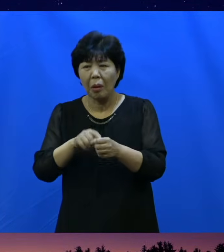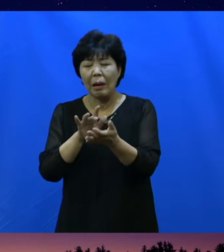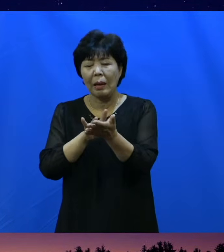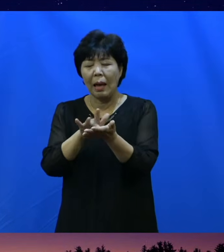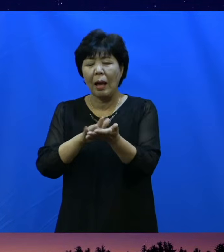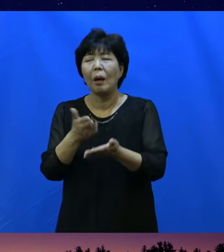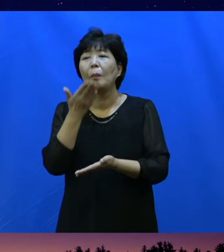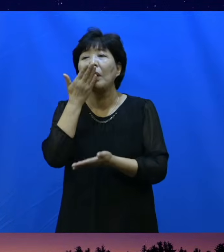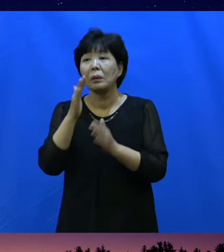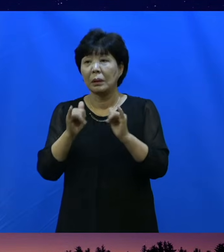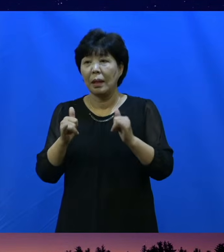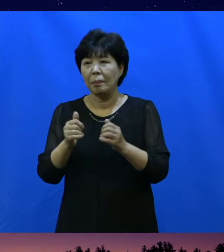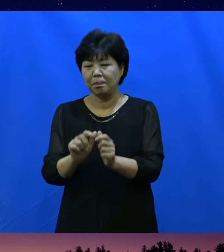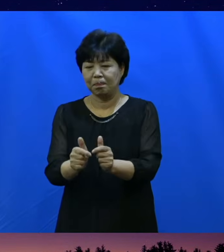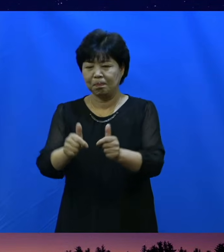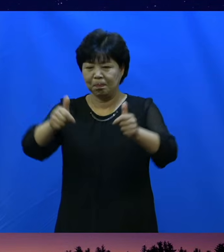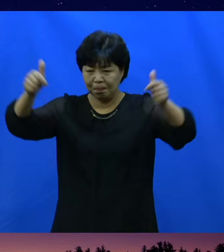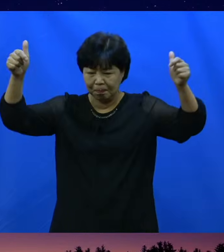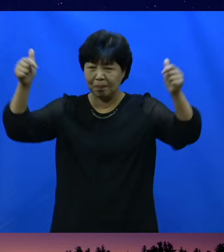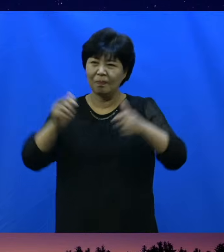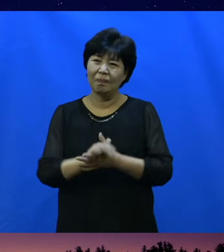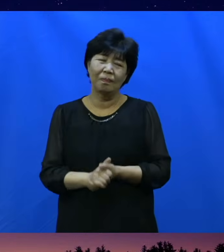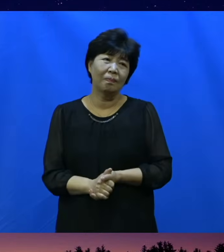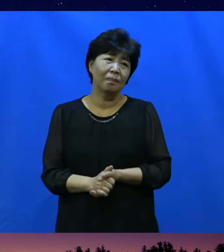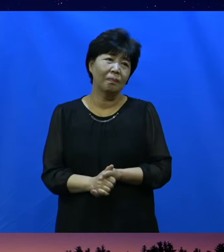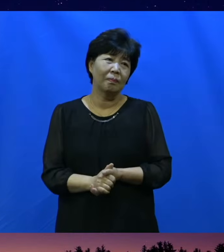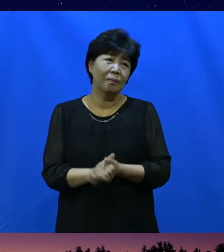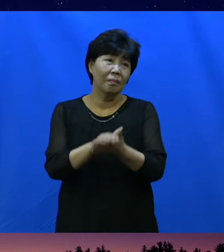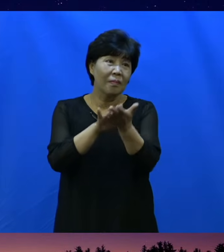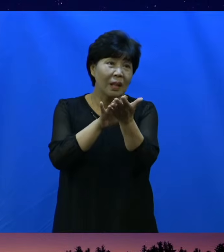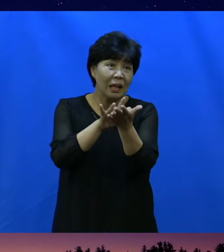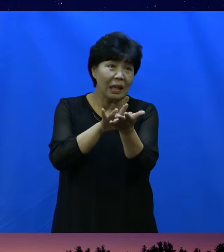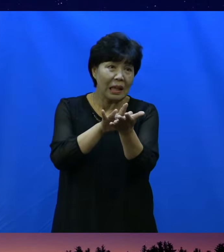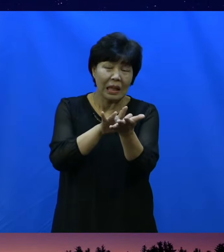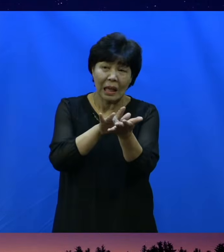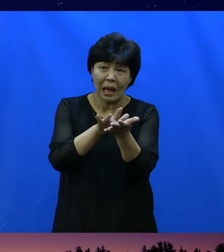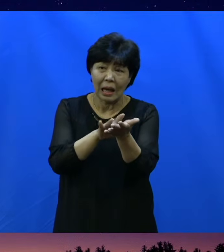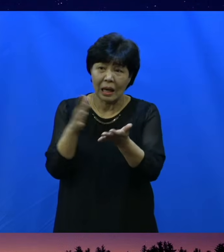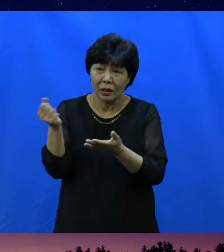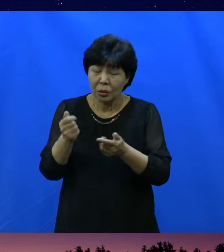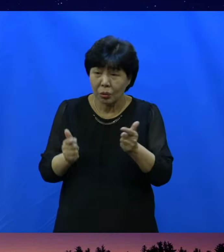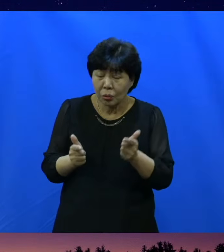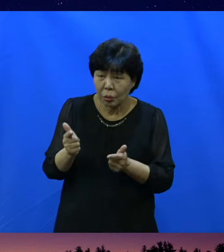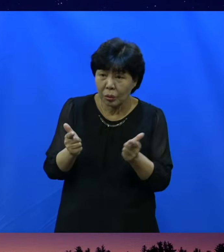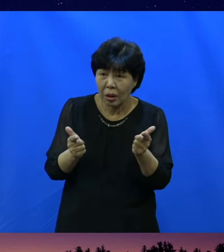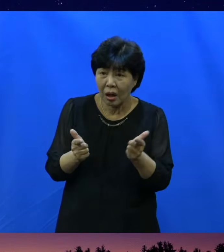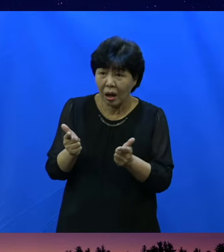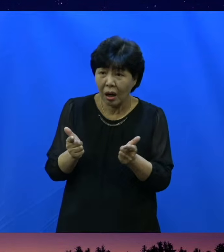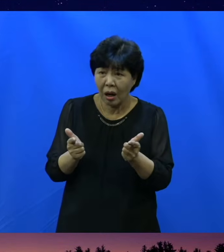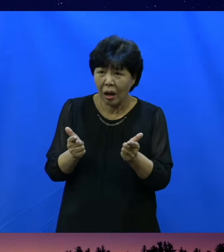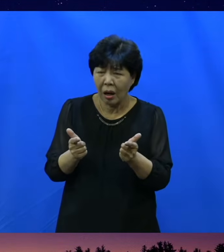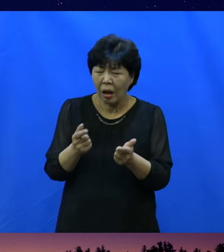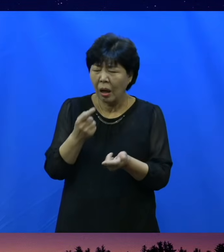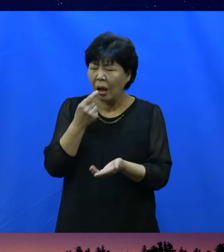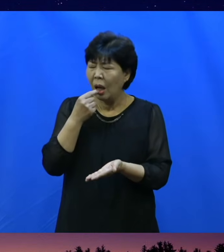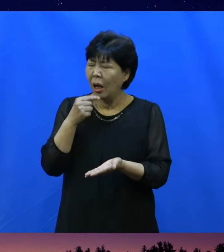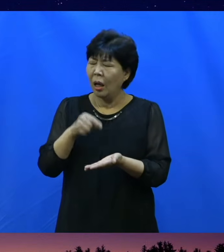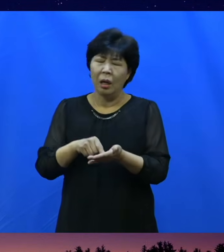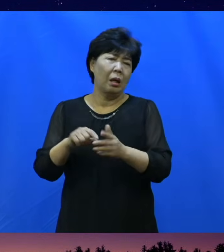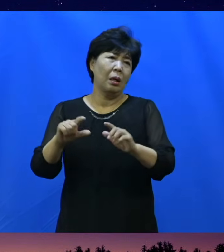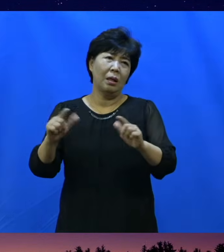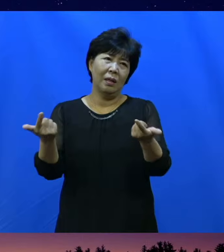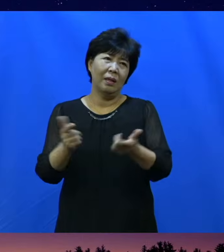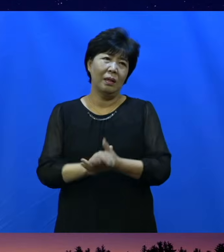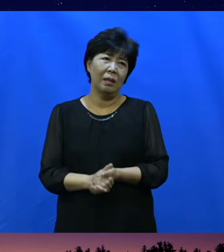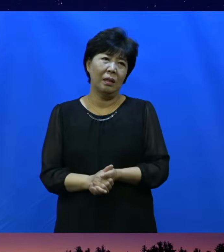아마. 그 약으로라도 좀 이 혼란한 정신을 좀 이렇게 다잡아 보려고 하는데 쉽지 않죠, 여러분. 굉장히